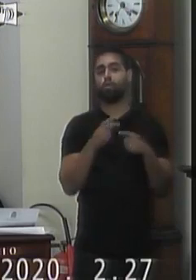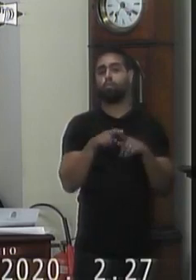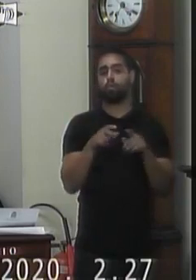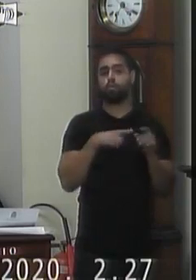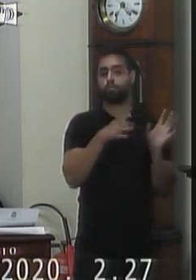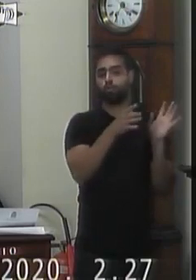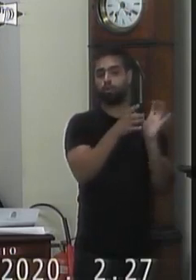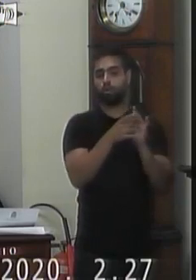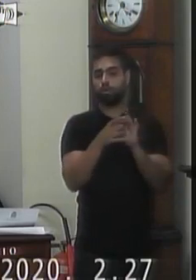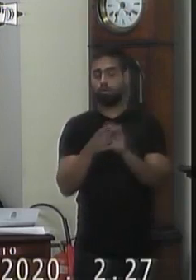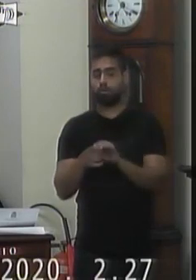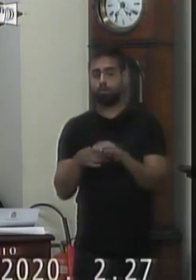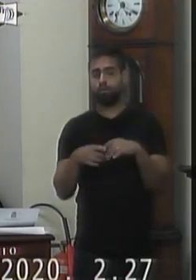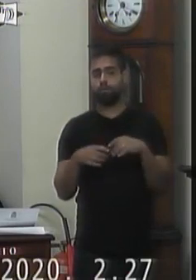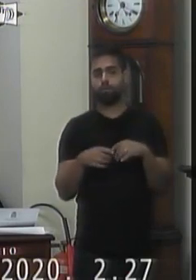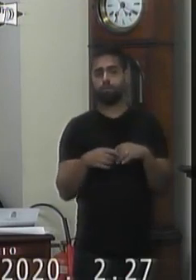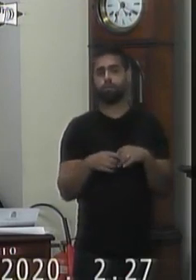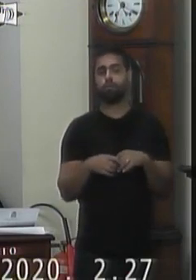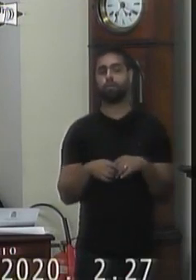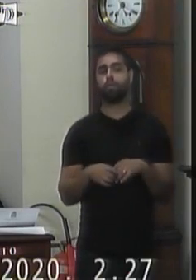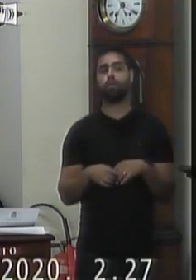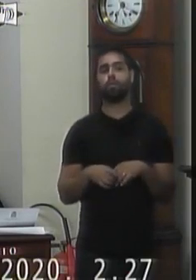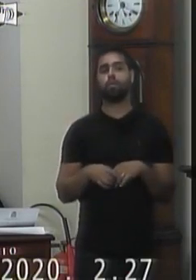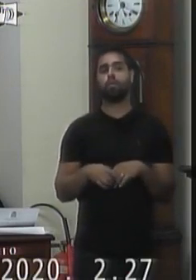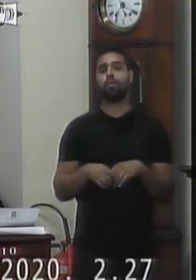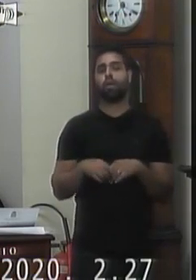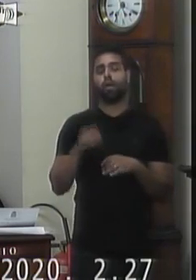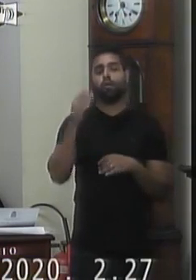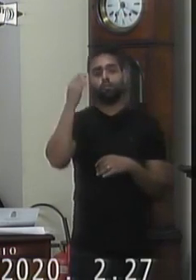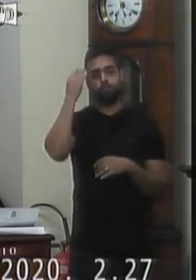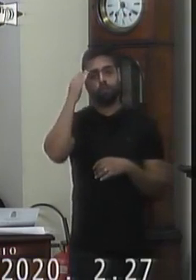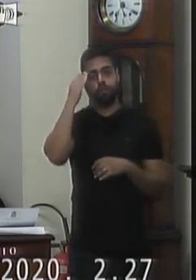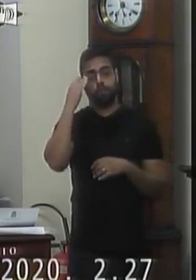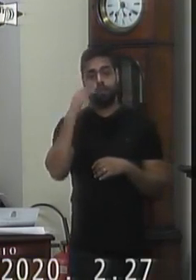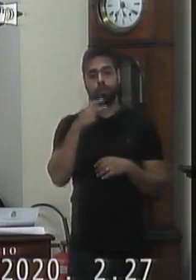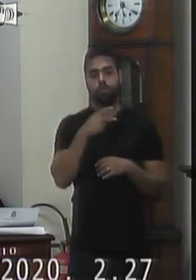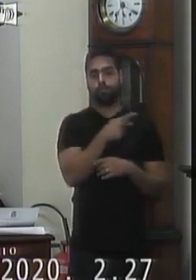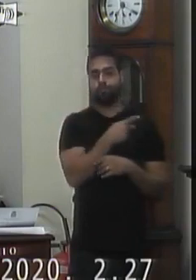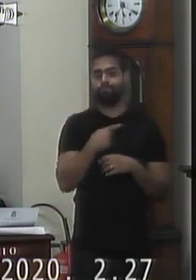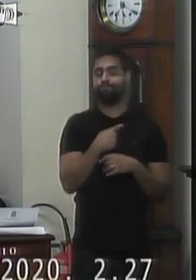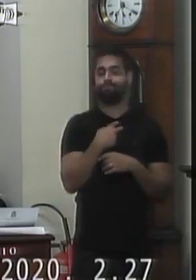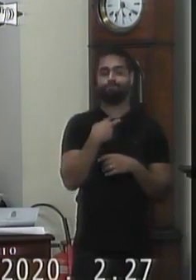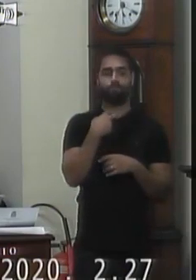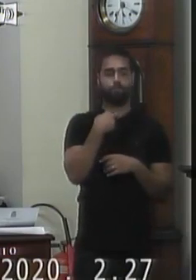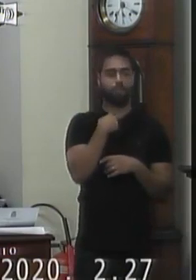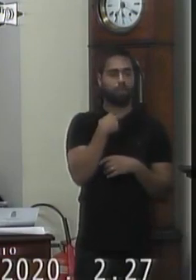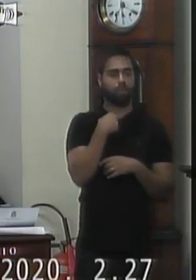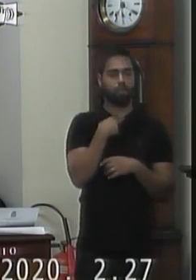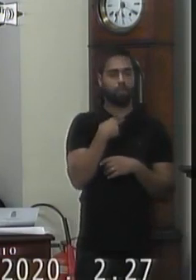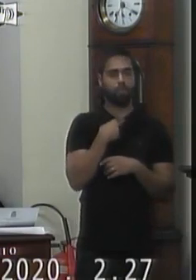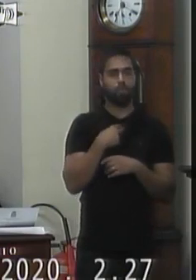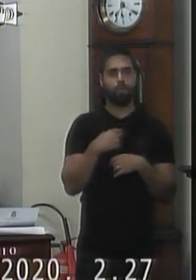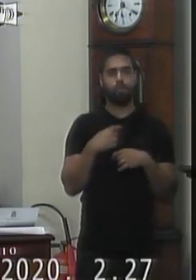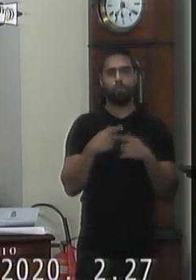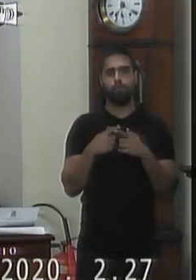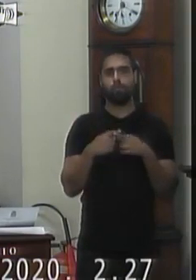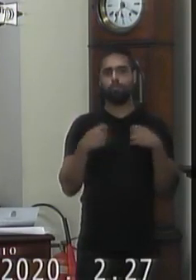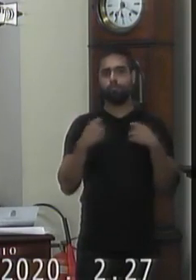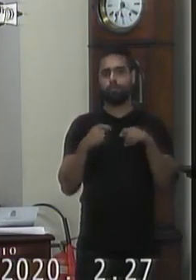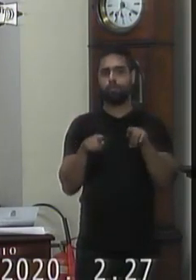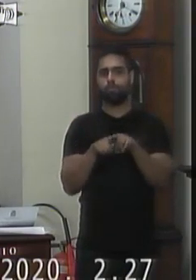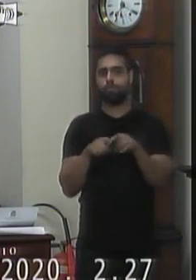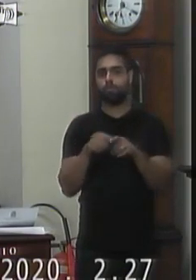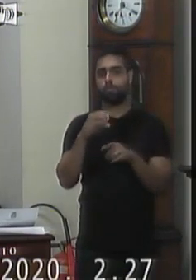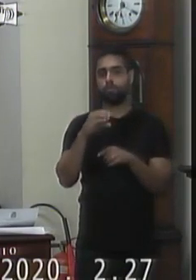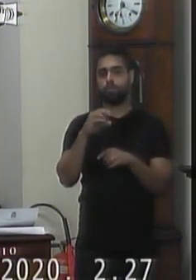virtude da necessidade de executar o objeto acima elencado, entendemos que o poder público não pode se escusar do seu agir, sendo necessário abrir crédito